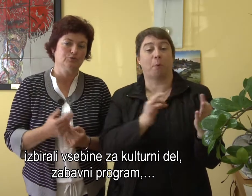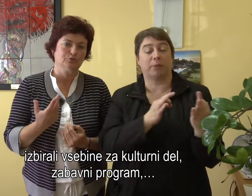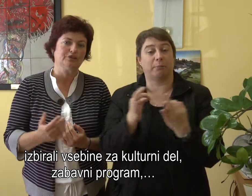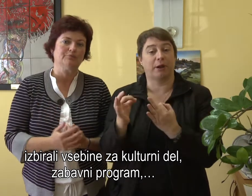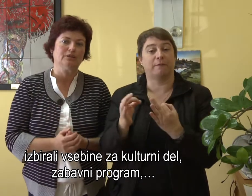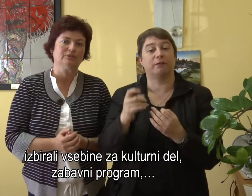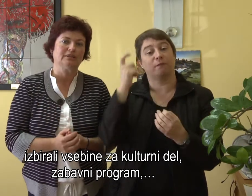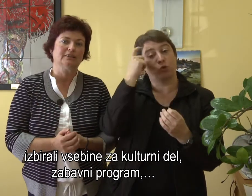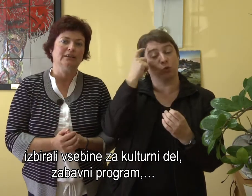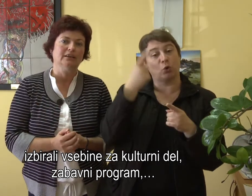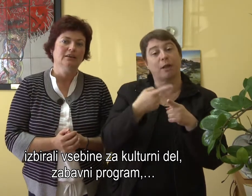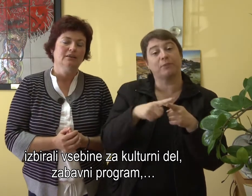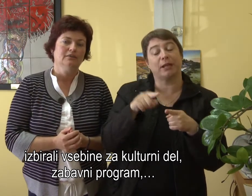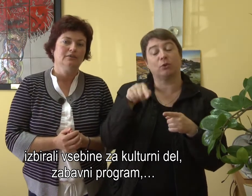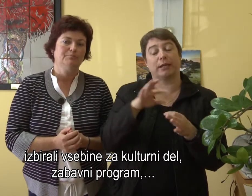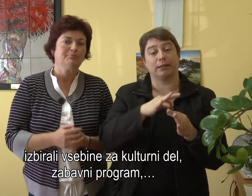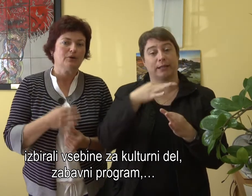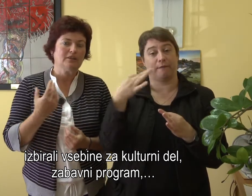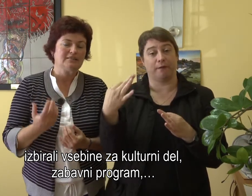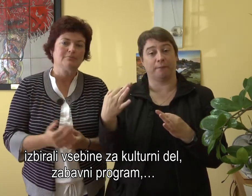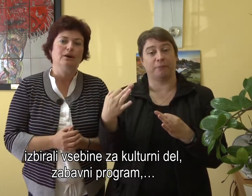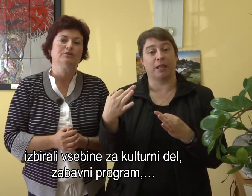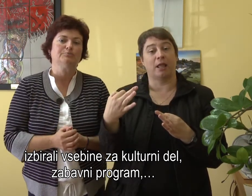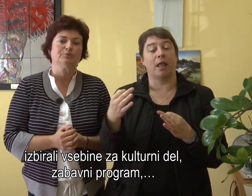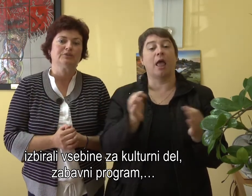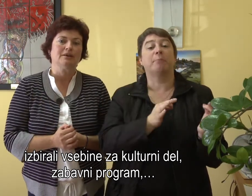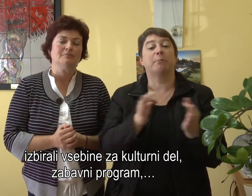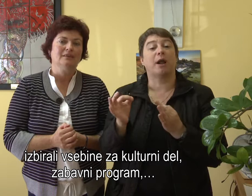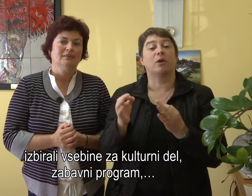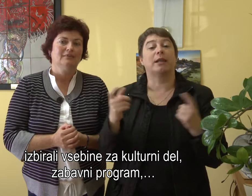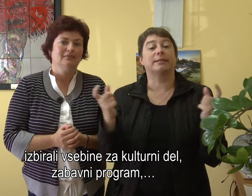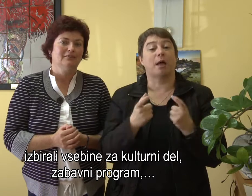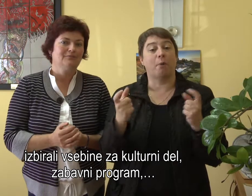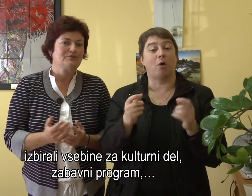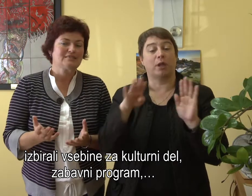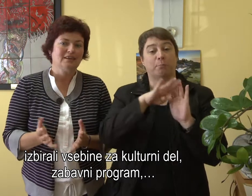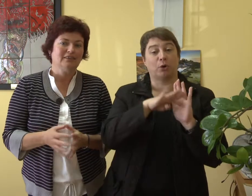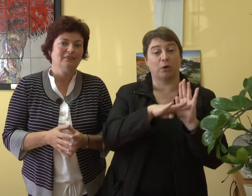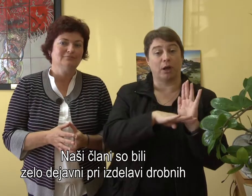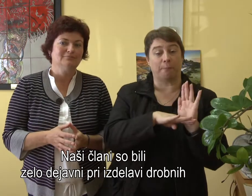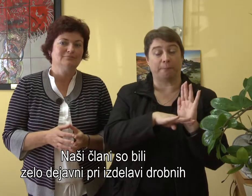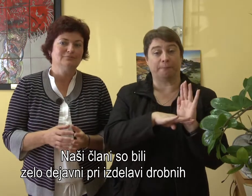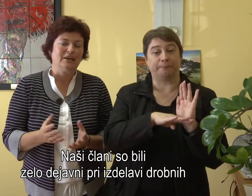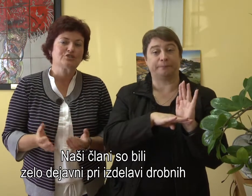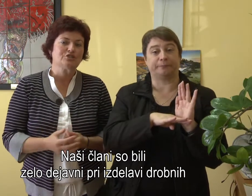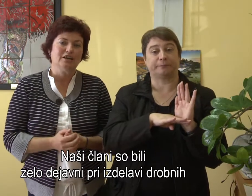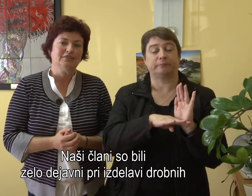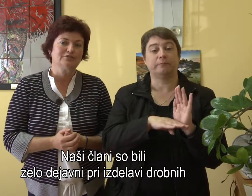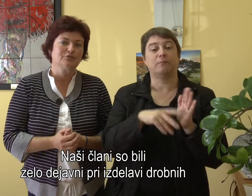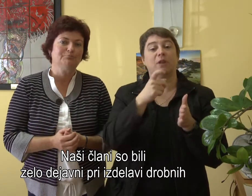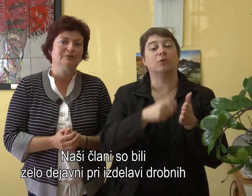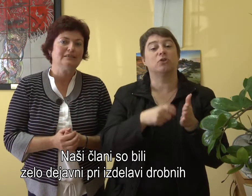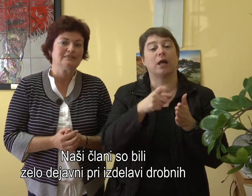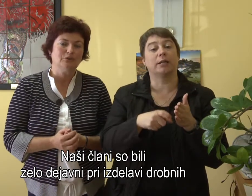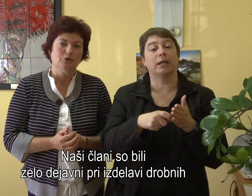v kulturnem delu tega dne, pripravljali zabavni program. No, vse zadnje, naši člani